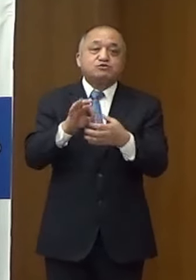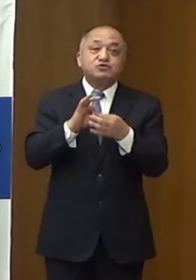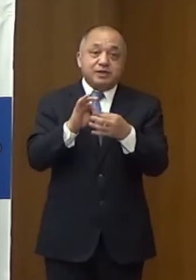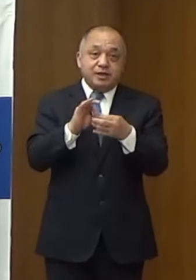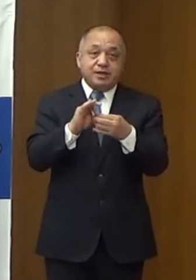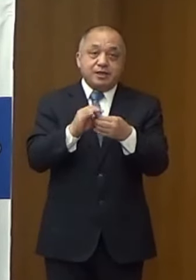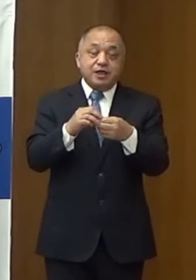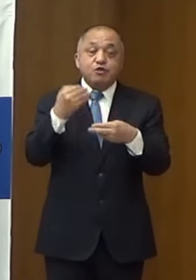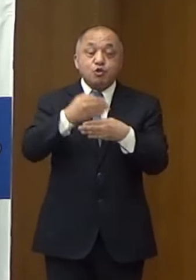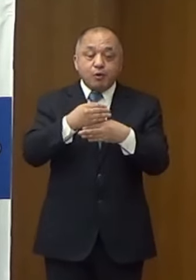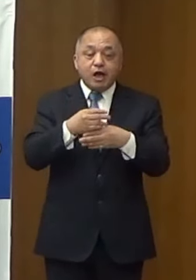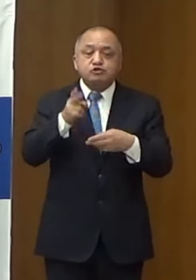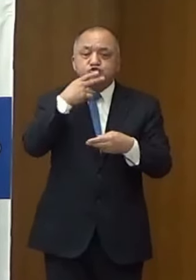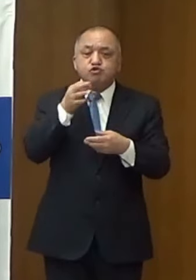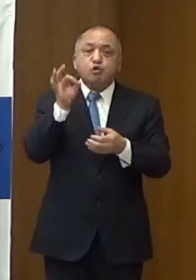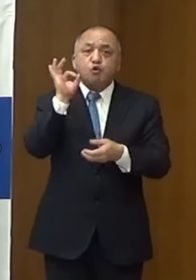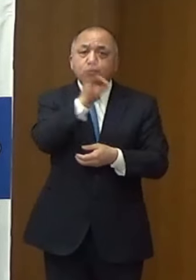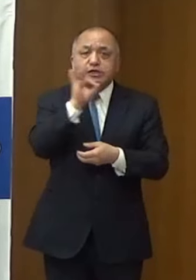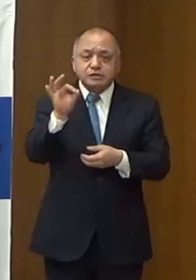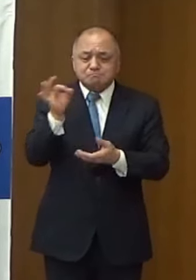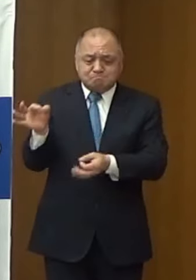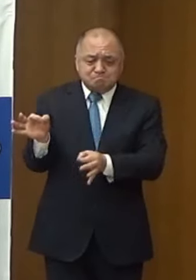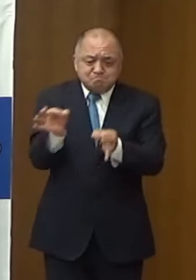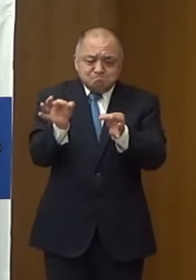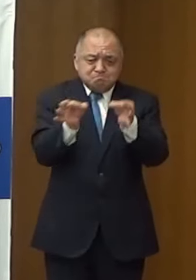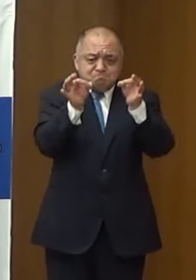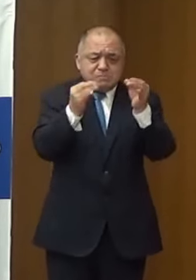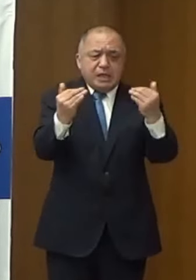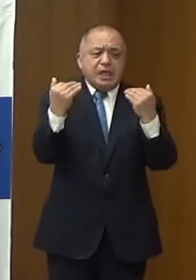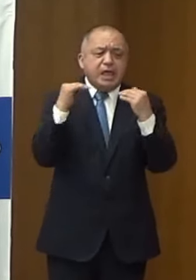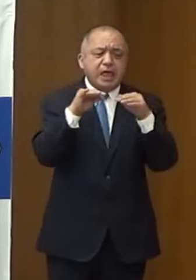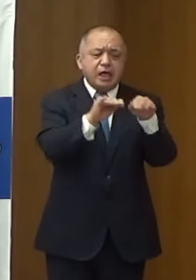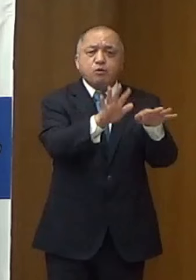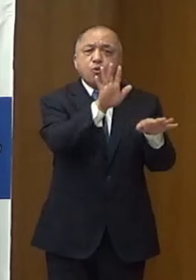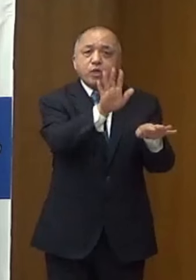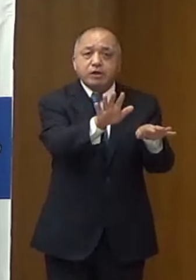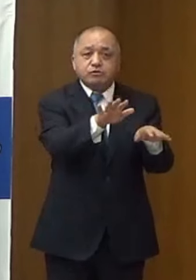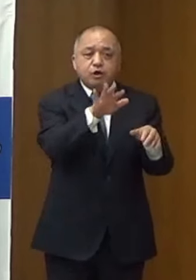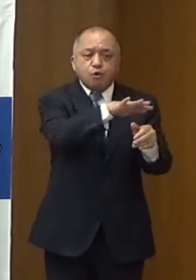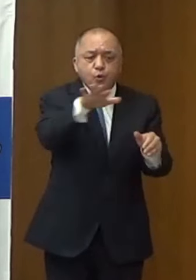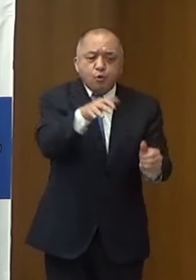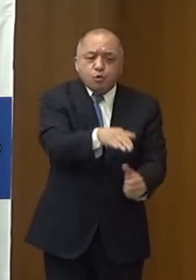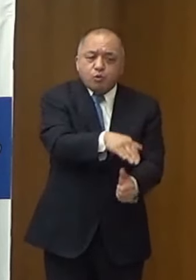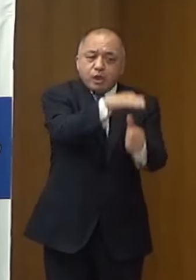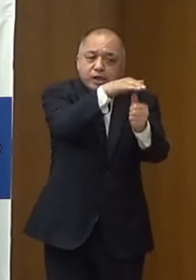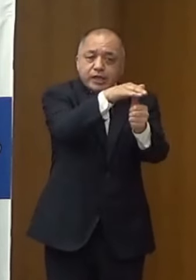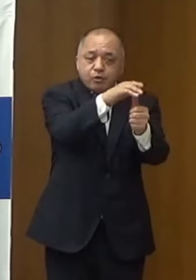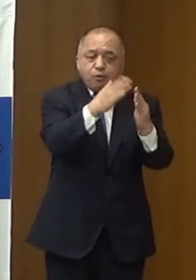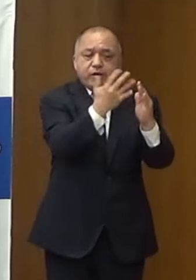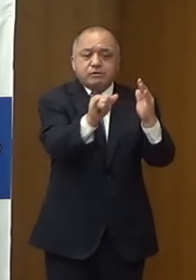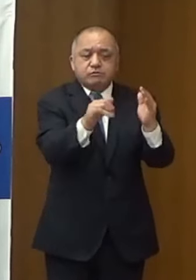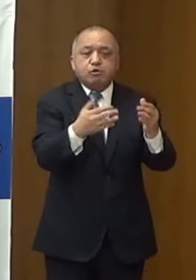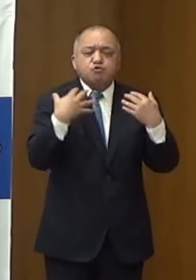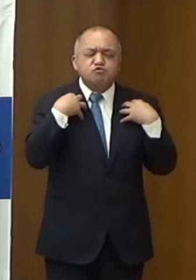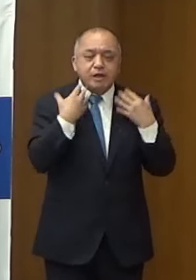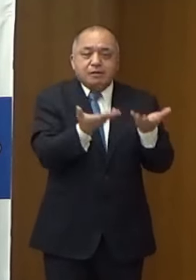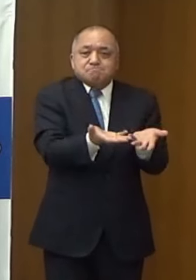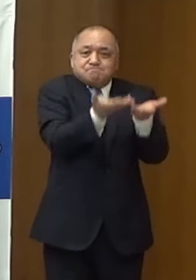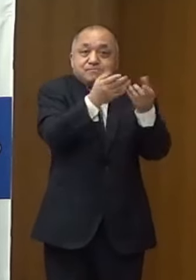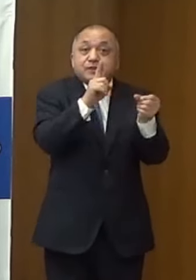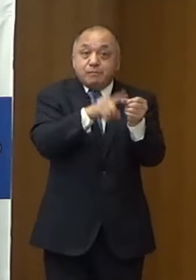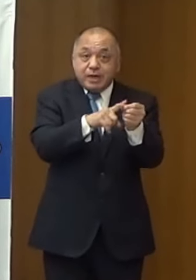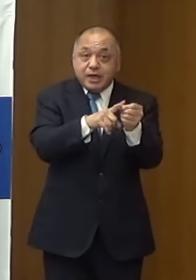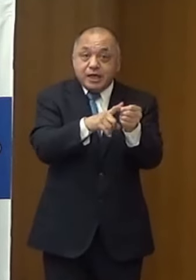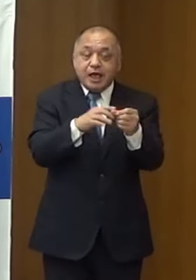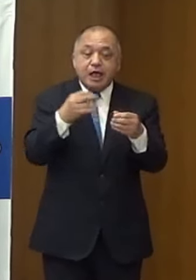では食料品などの物価高騰の影響を受けている子育て世帯の負担軽減や農産品の消費拡